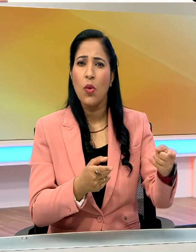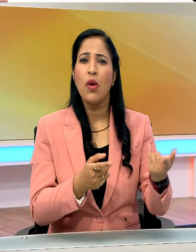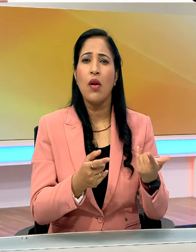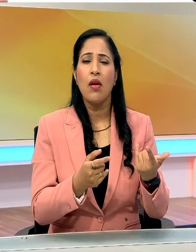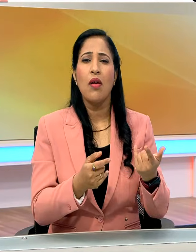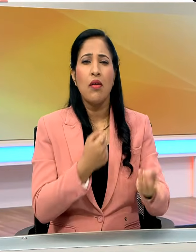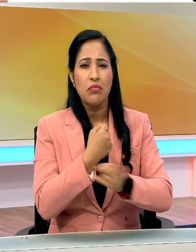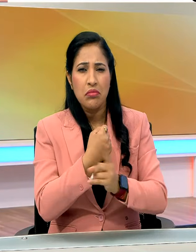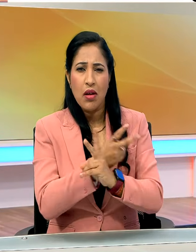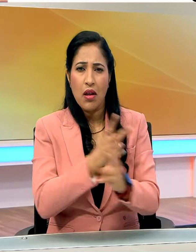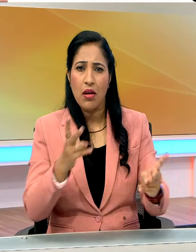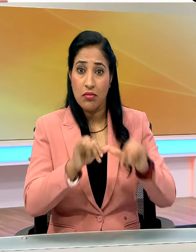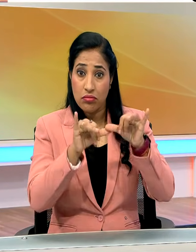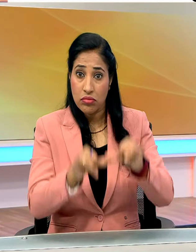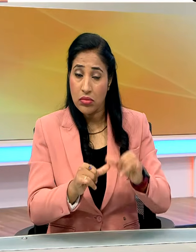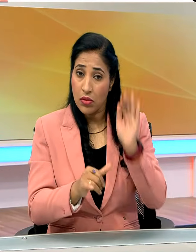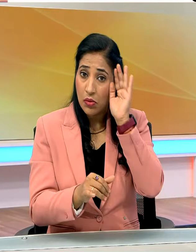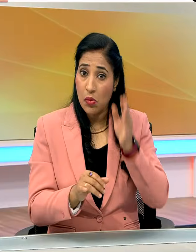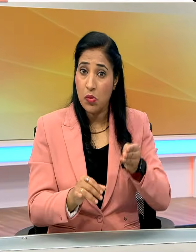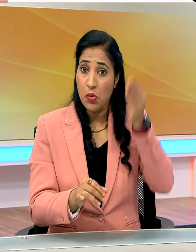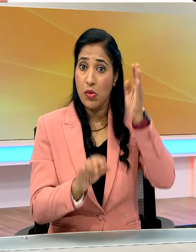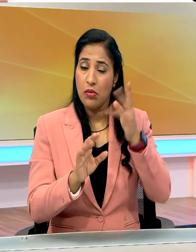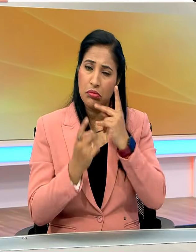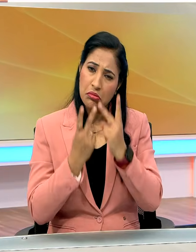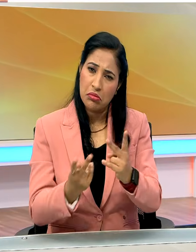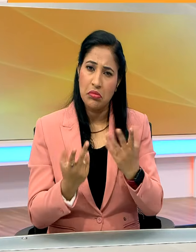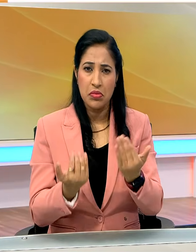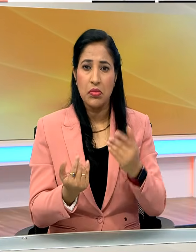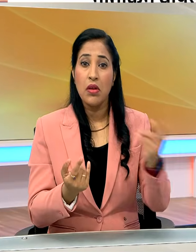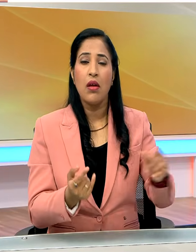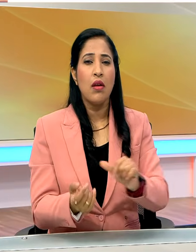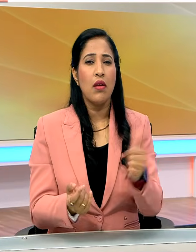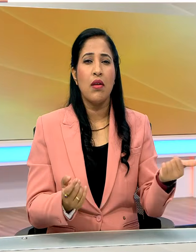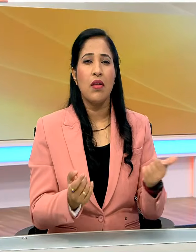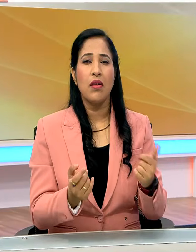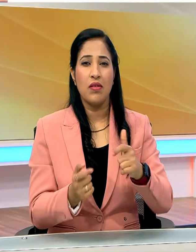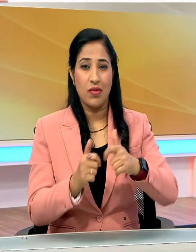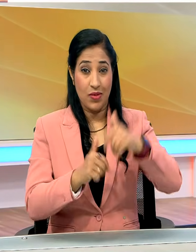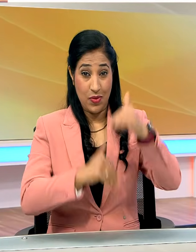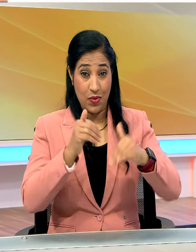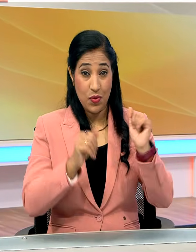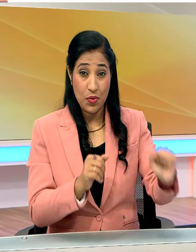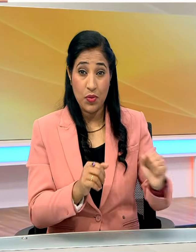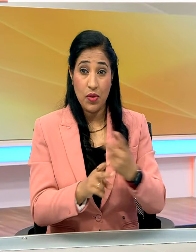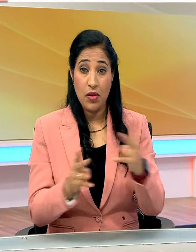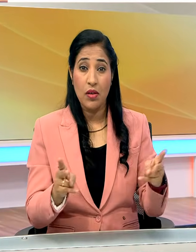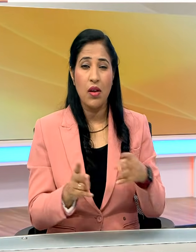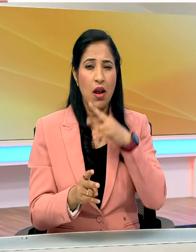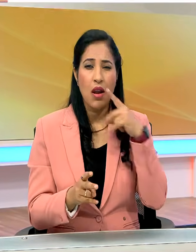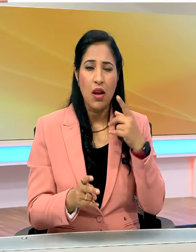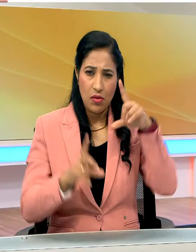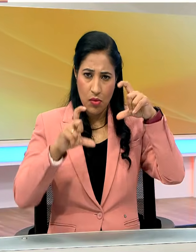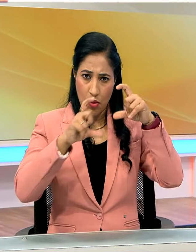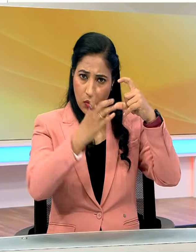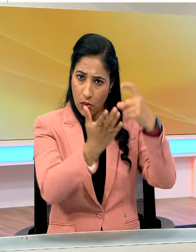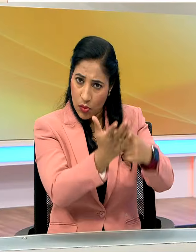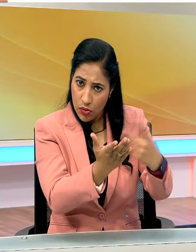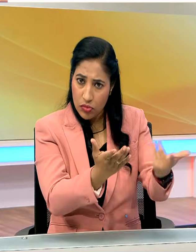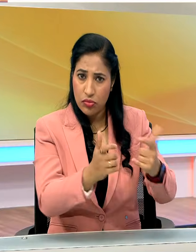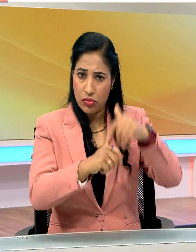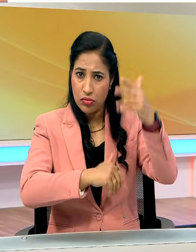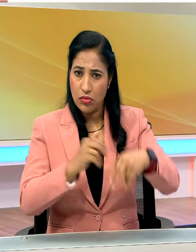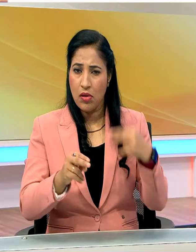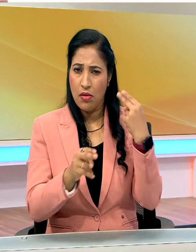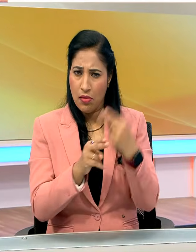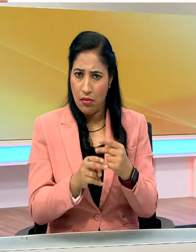और संपत्ति की जानकारी जो है वो देख सकते हैं। इसके अलावा बैलेट यूनिट में उम्मीदवारों की रंगीन फोटो, नाम और चुनाव चिन्ह बड़े अक्षरों